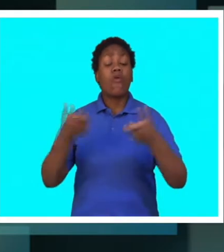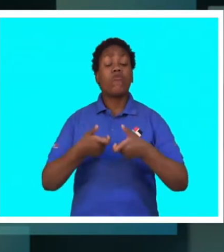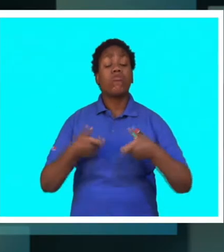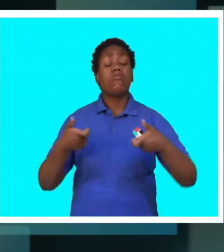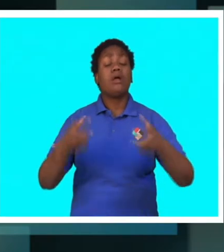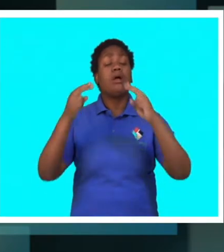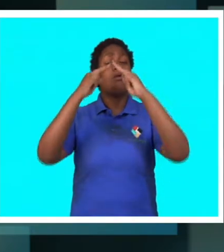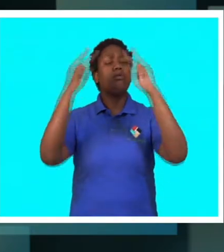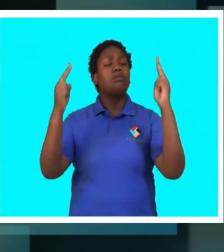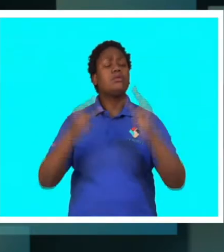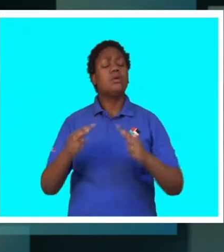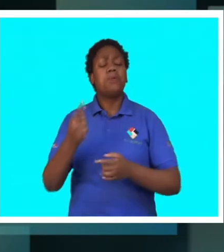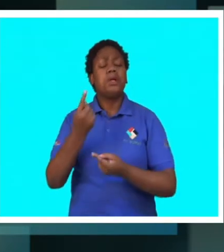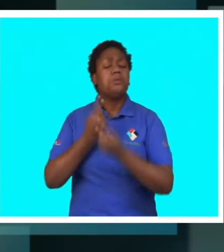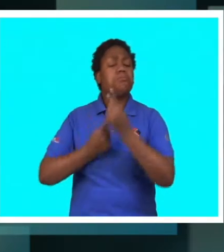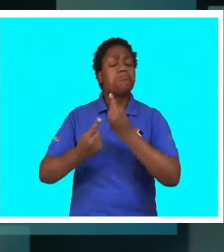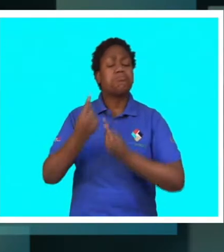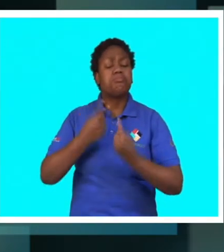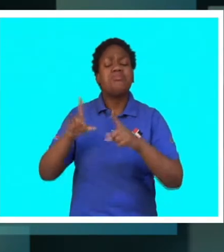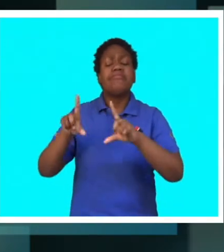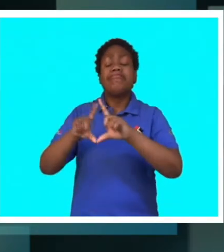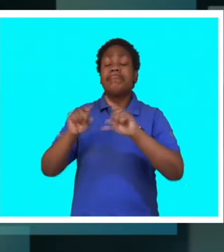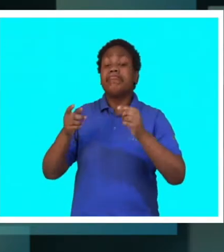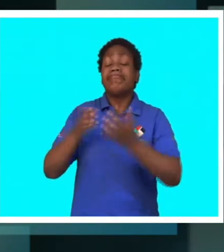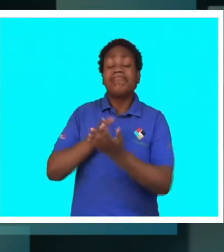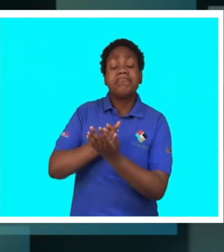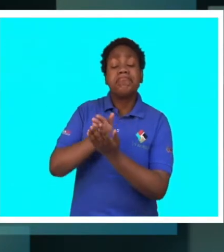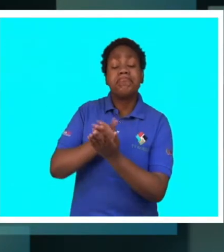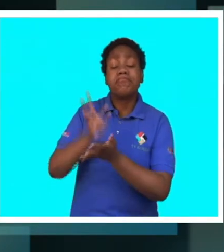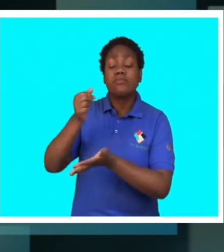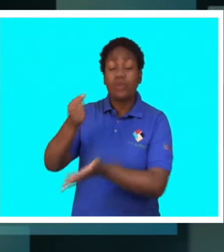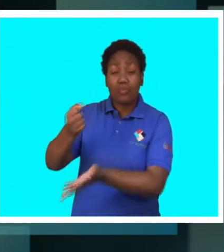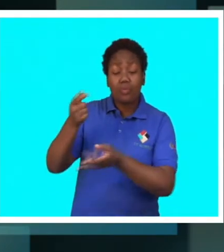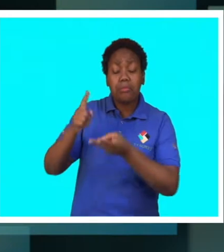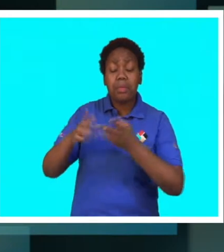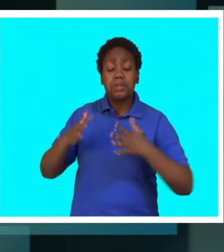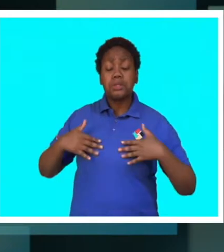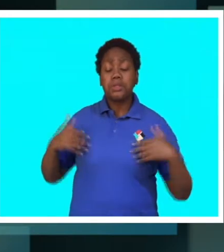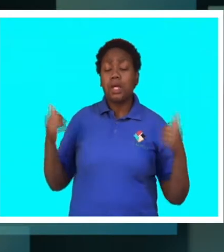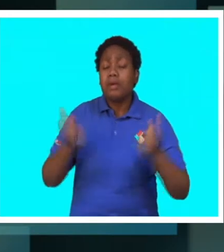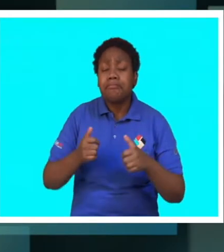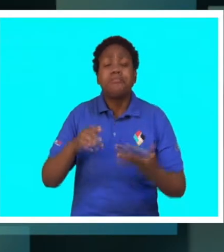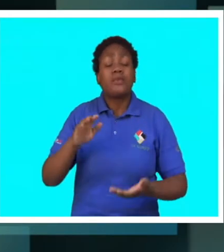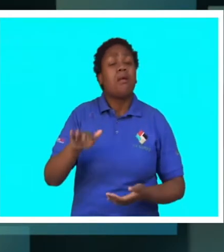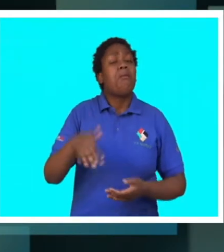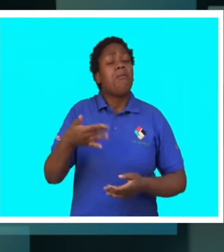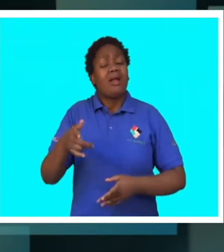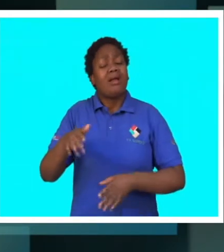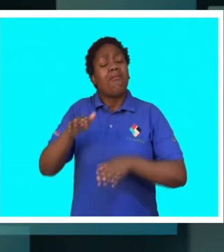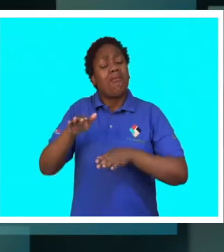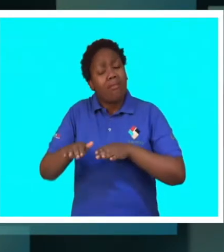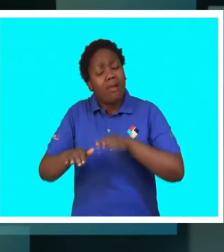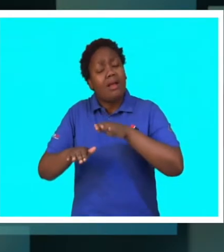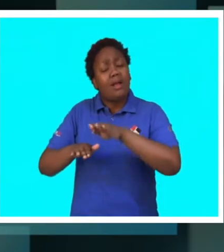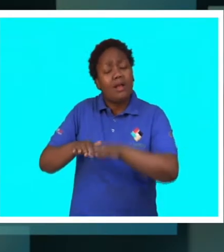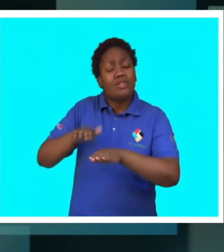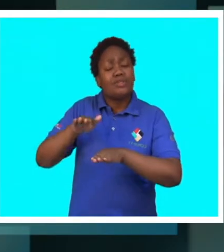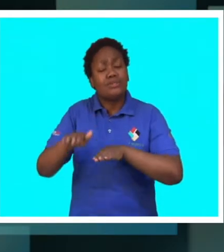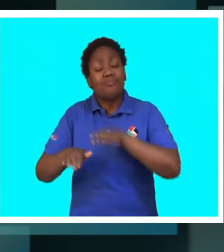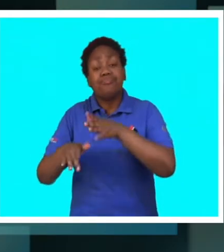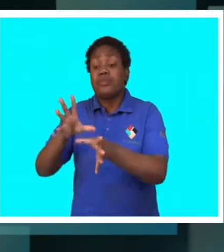Associações de pessoas com deficiência enalteceram a sua inclusão na Conferência Internacional que discutiu as alternativas de